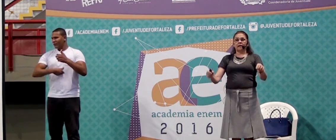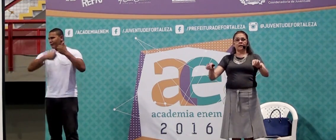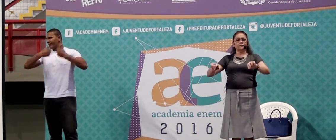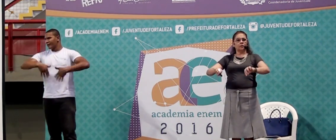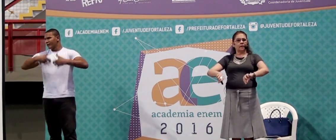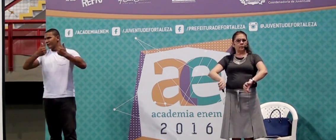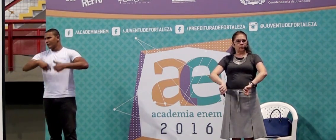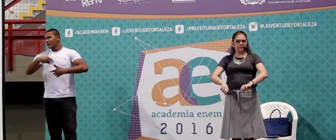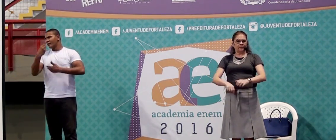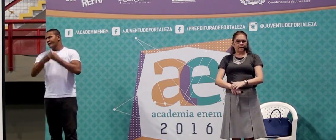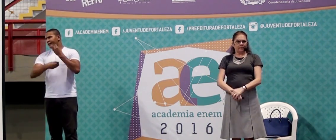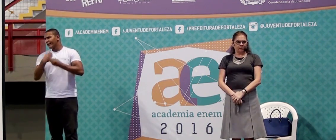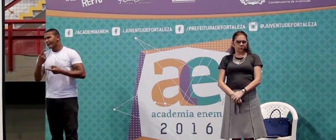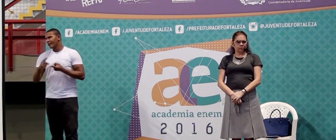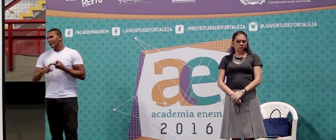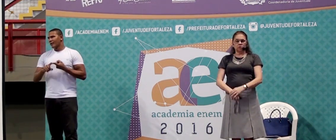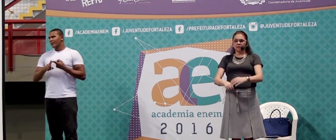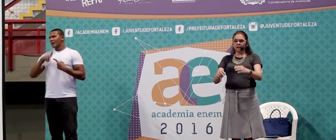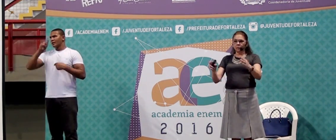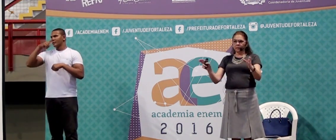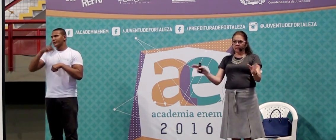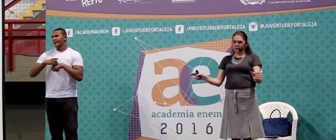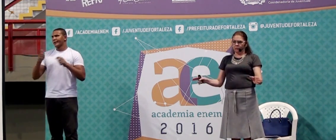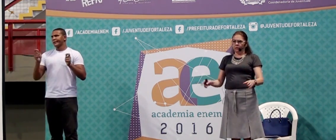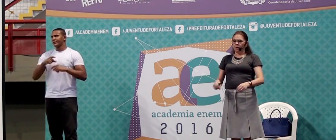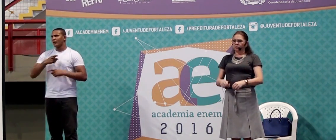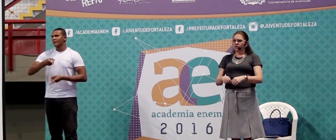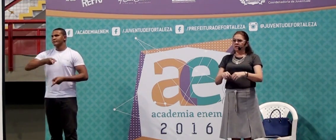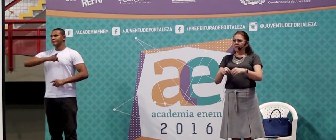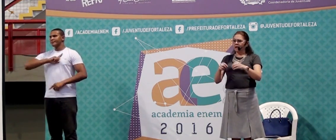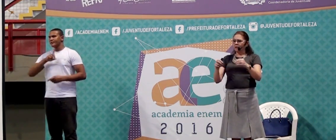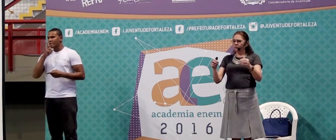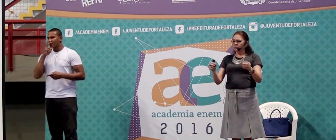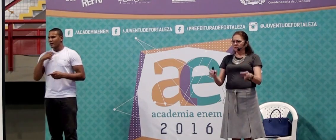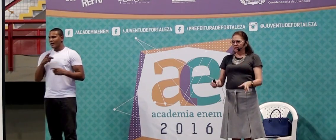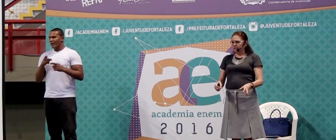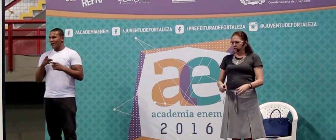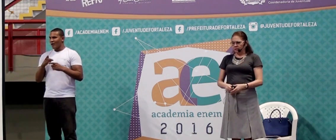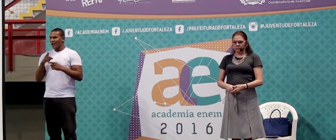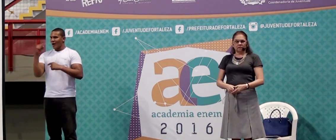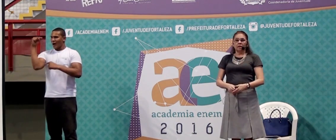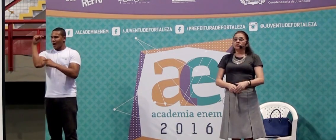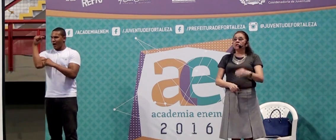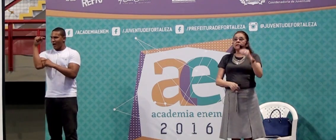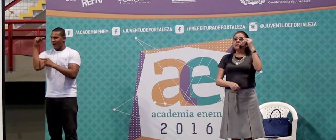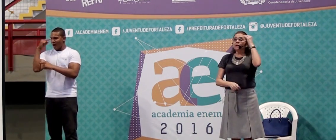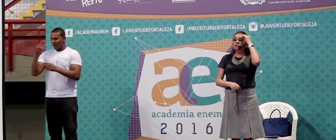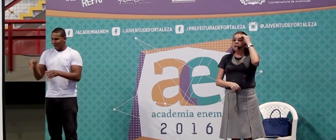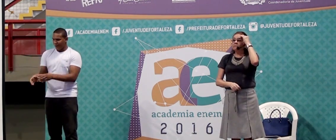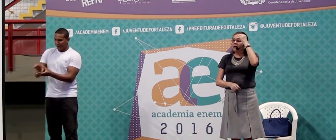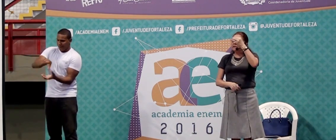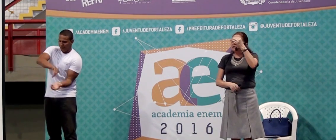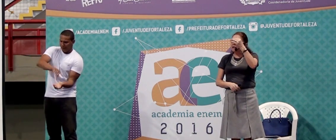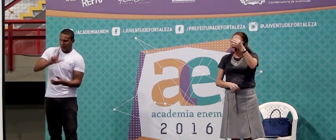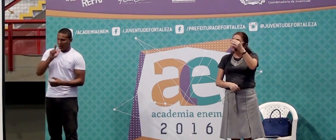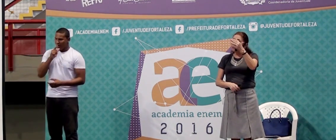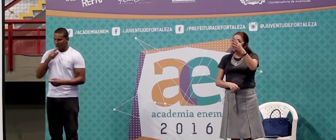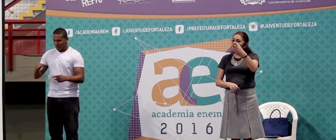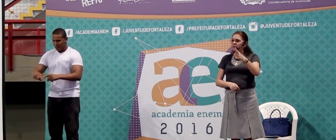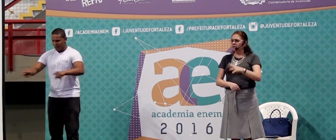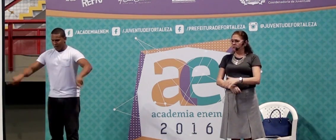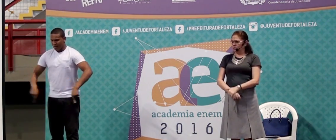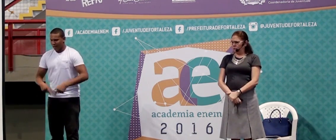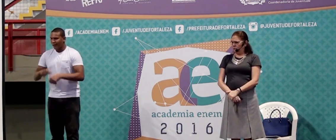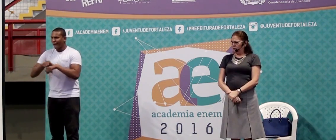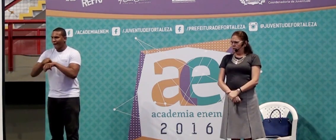as garrafas com a boca para baixo, tirar o pneu, tirar a água dos vasinhos. Gente, não tem mais quem